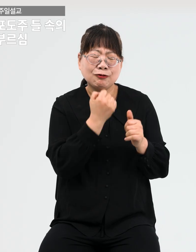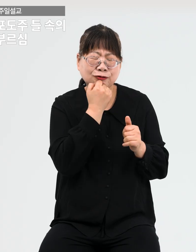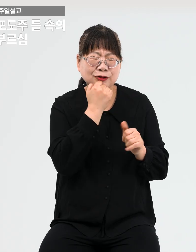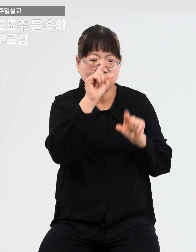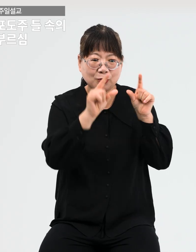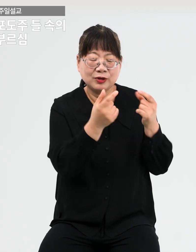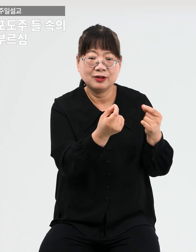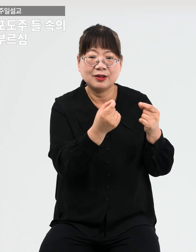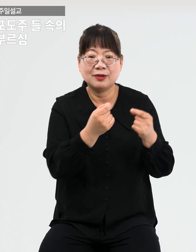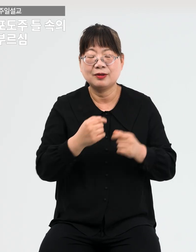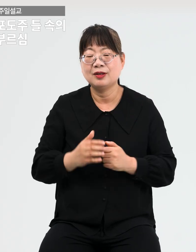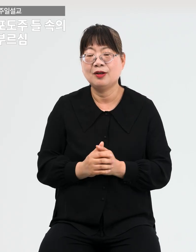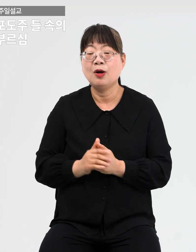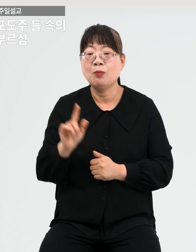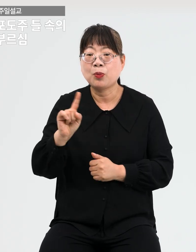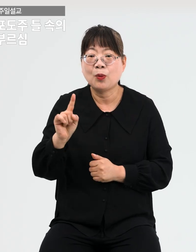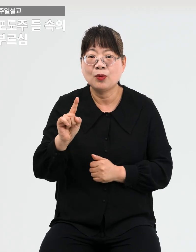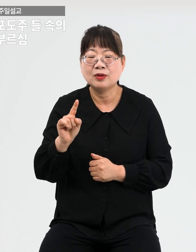비슷한 현상이에요.